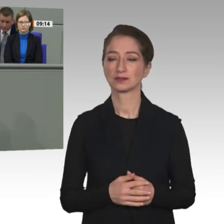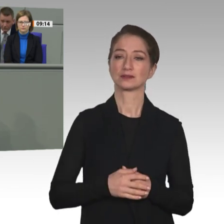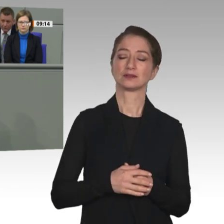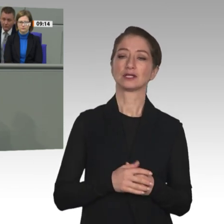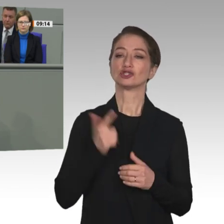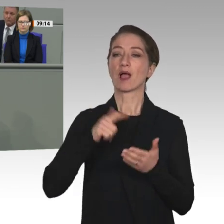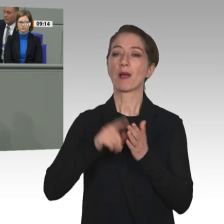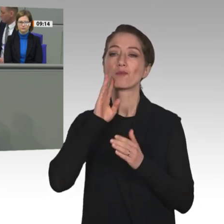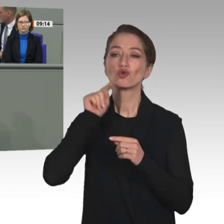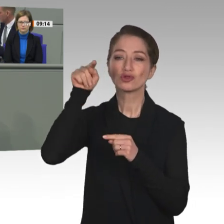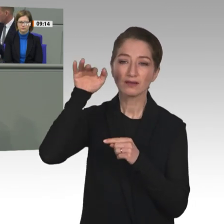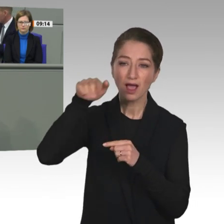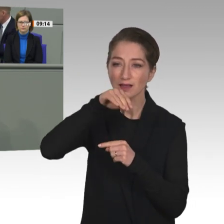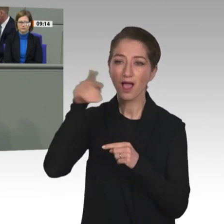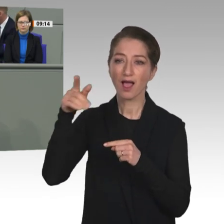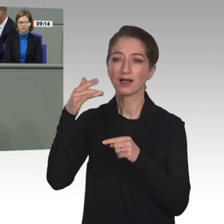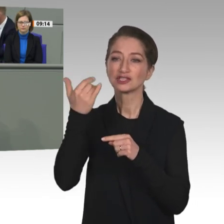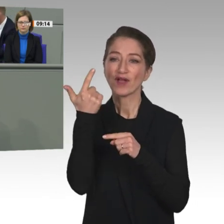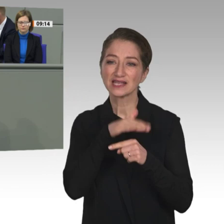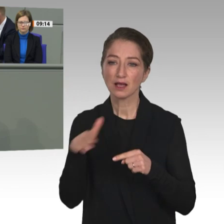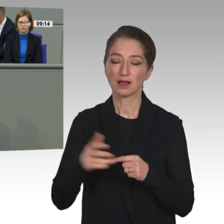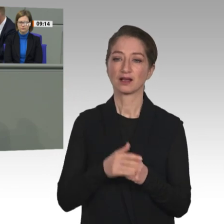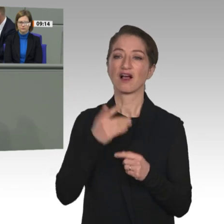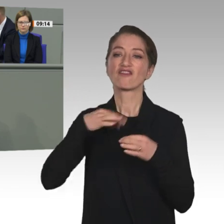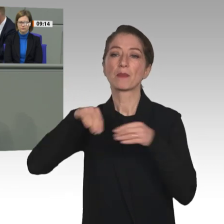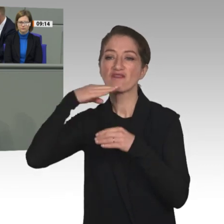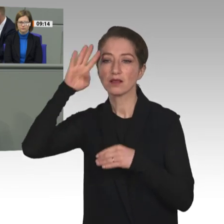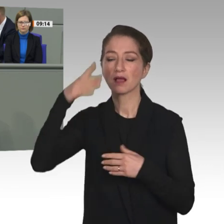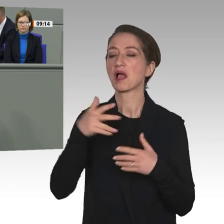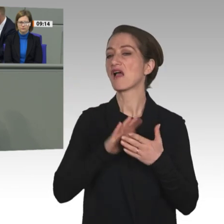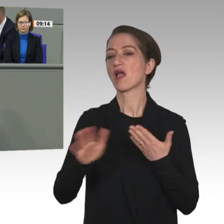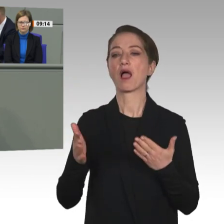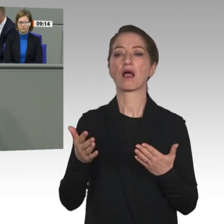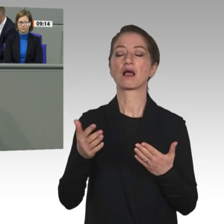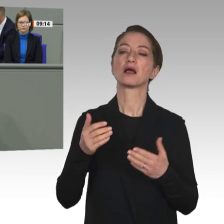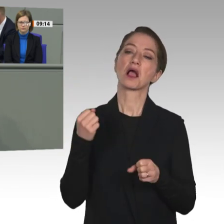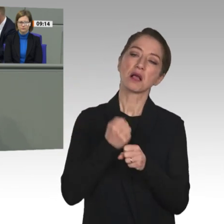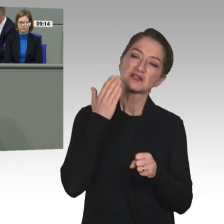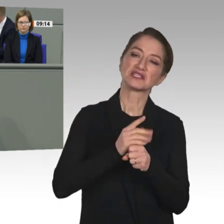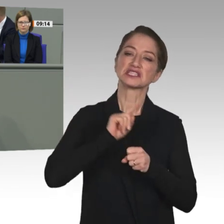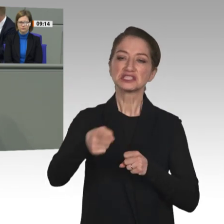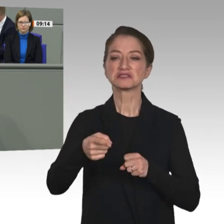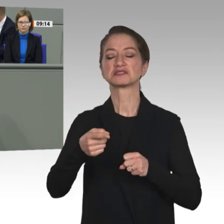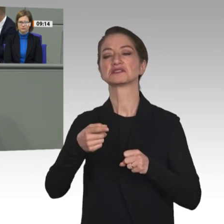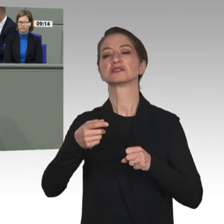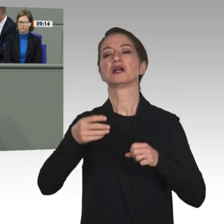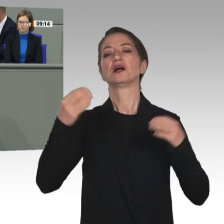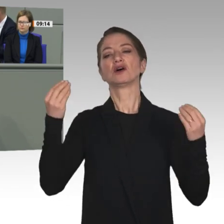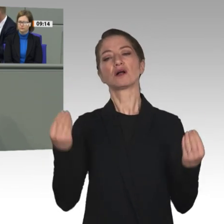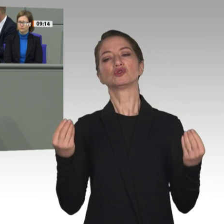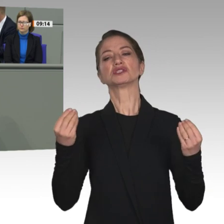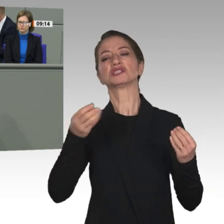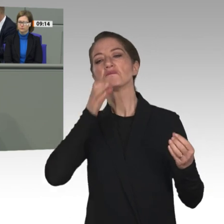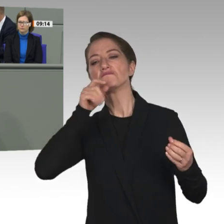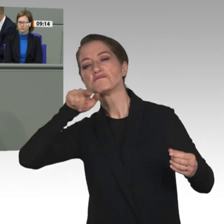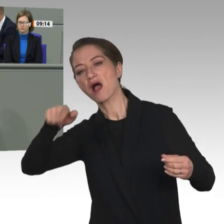Familienvater. Sie gingen abends aus dem Haus, sie trafen sich mit Freunden in einer Bar, waren auf dem Weg, Zigaretten zu holen und sie kehrten nicht mehr